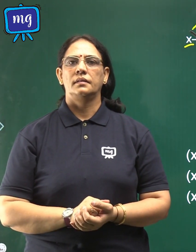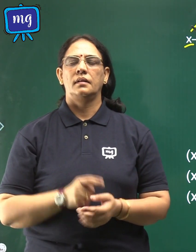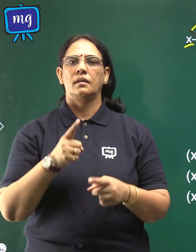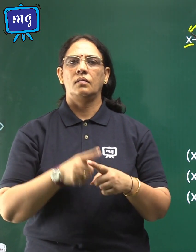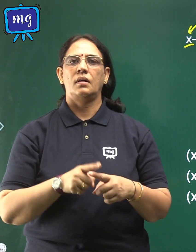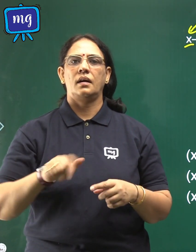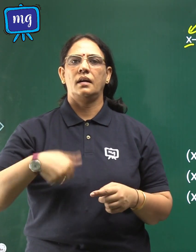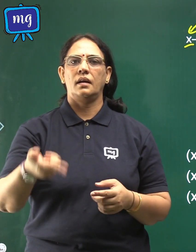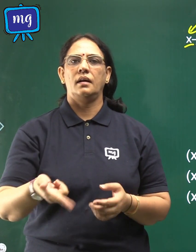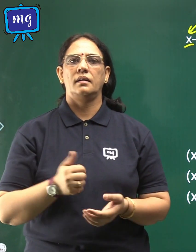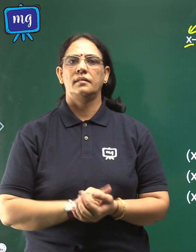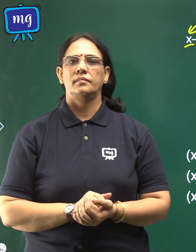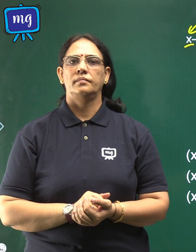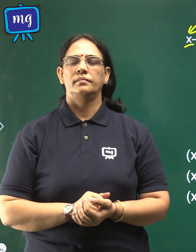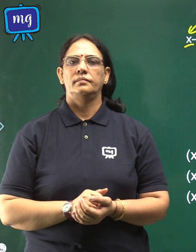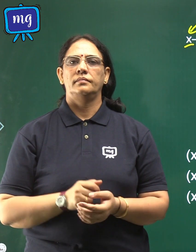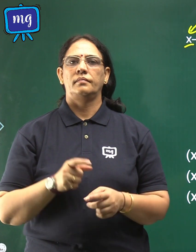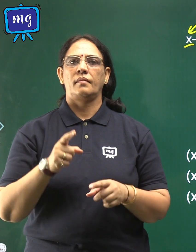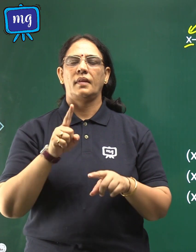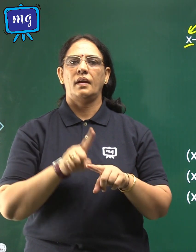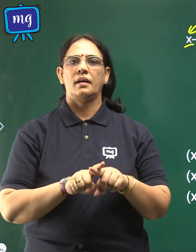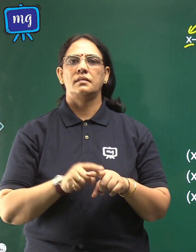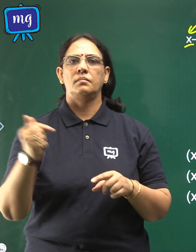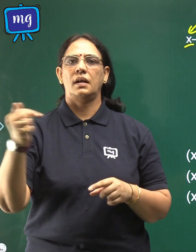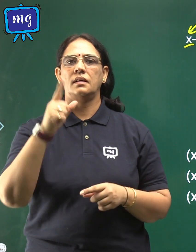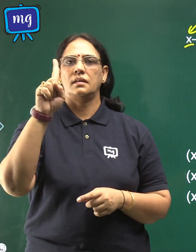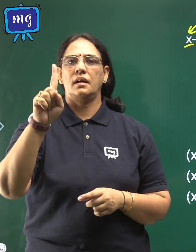गुणा करेंगे एक्स माइनस एक से,